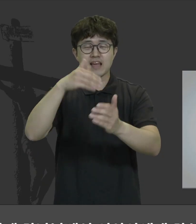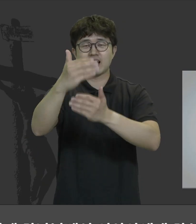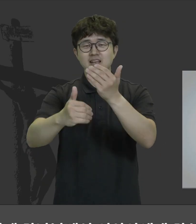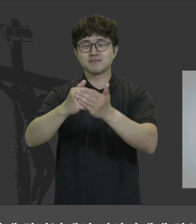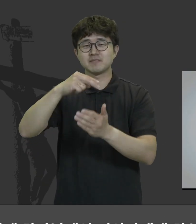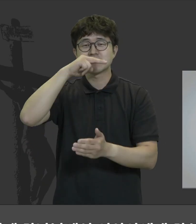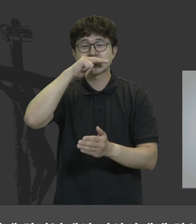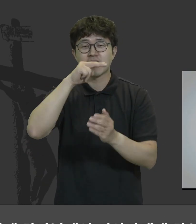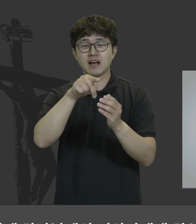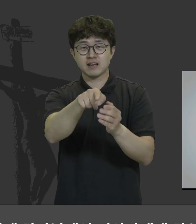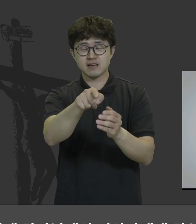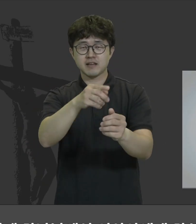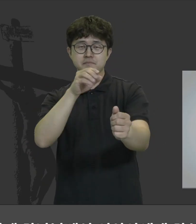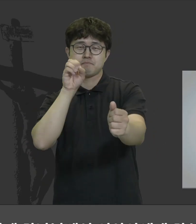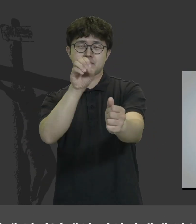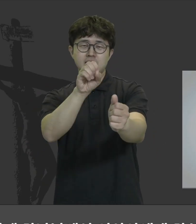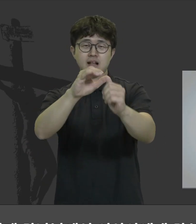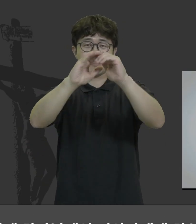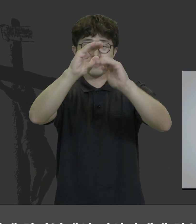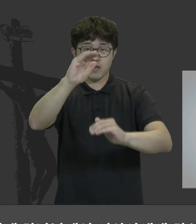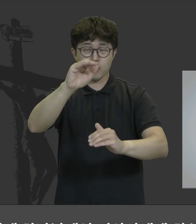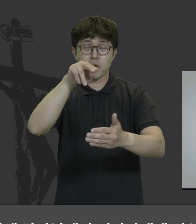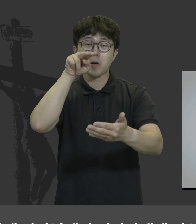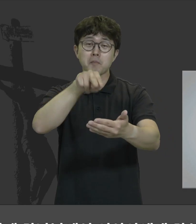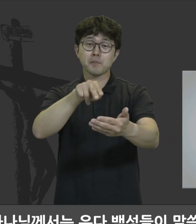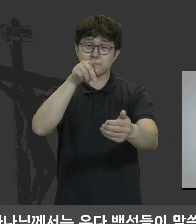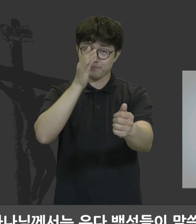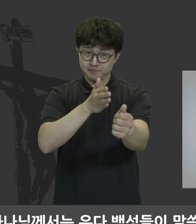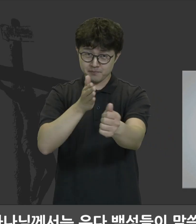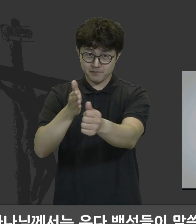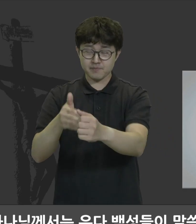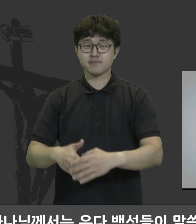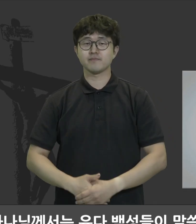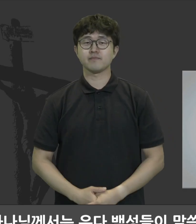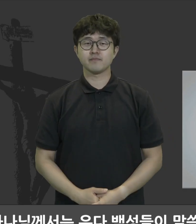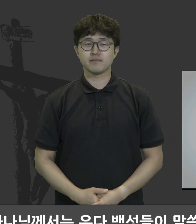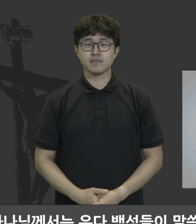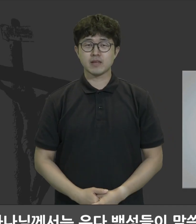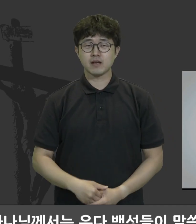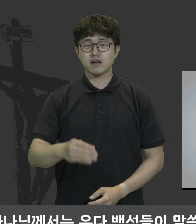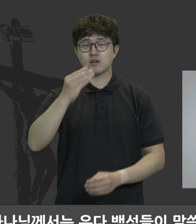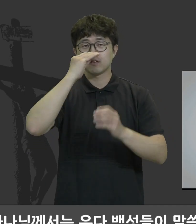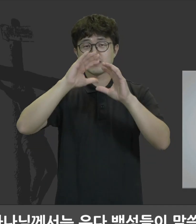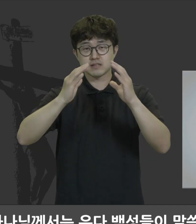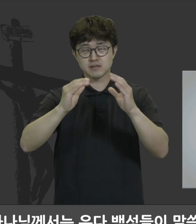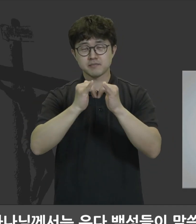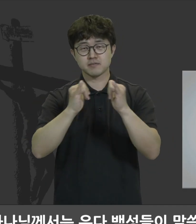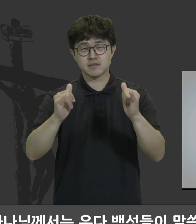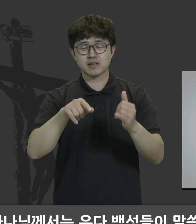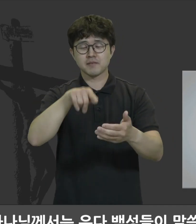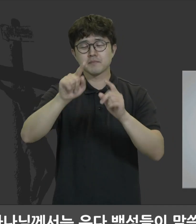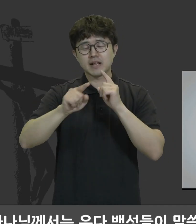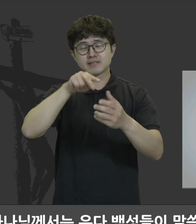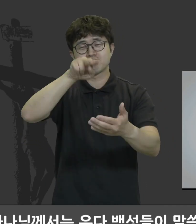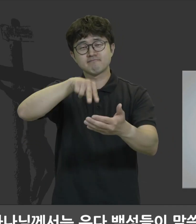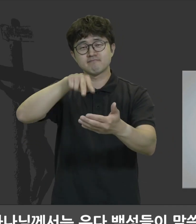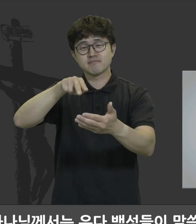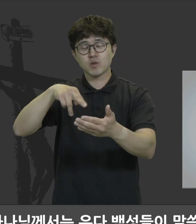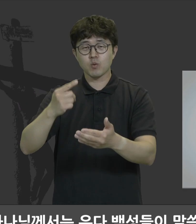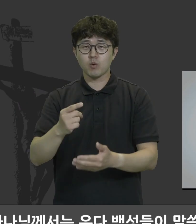하신 말씀에 귀 기울여 봅시다. 하나님께서는 유다 백성들이 말씀을 들어도 깨닫지 못하고 반응하지 않을